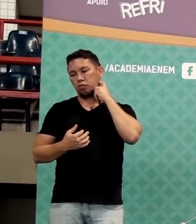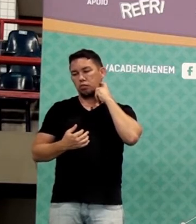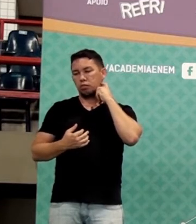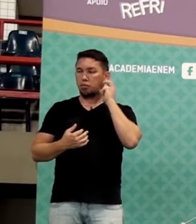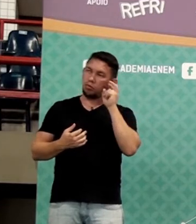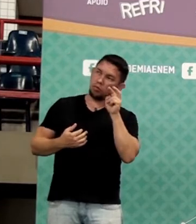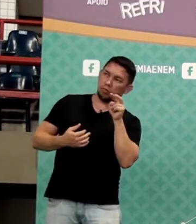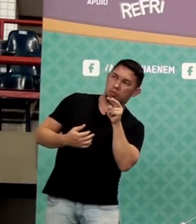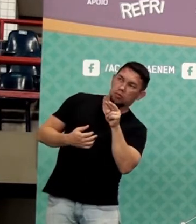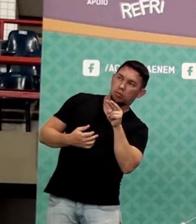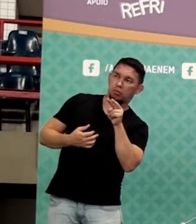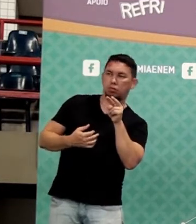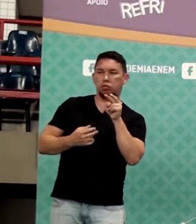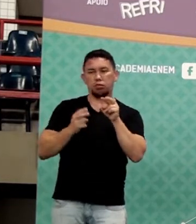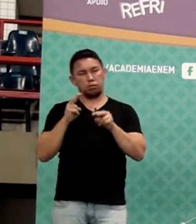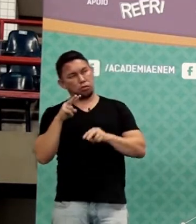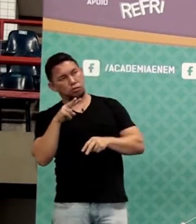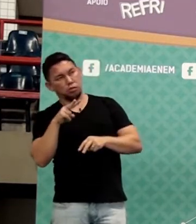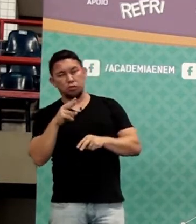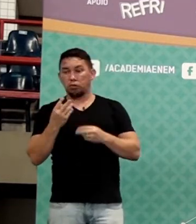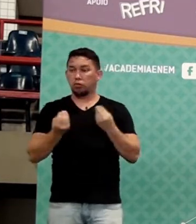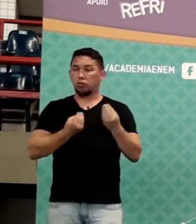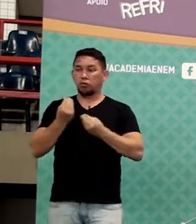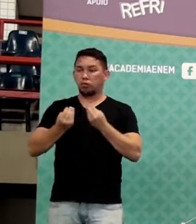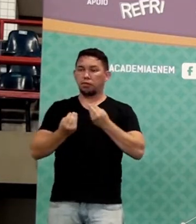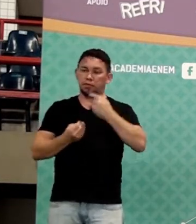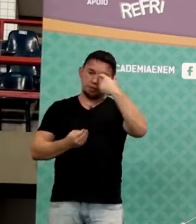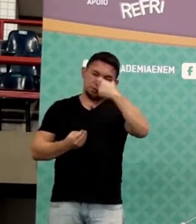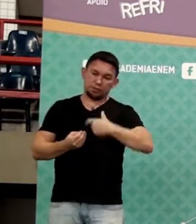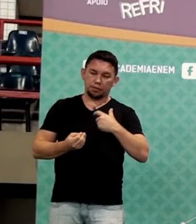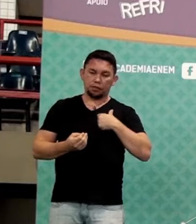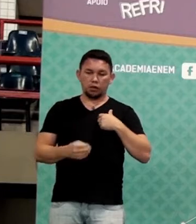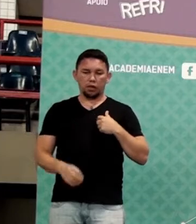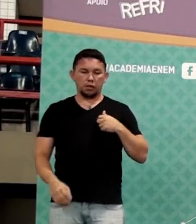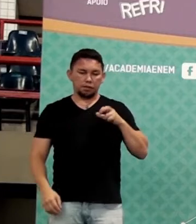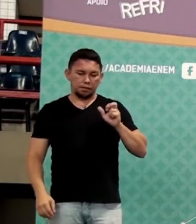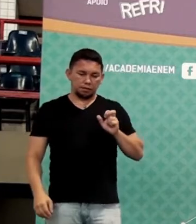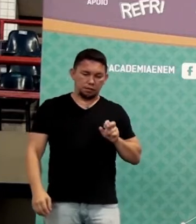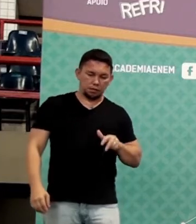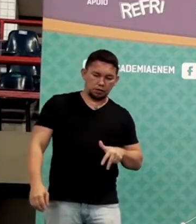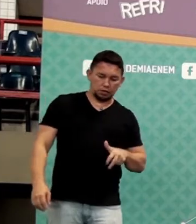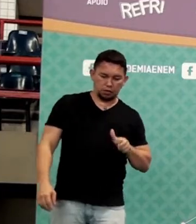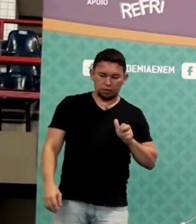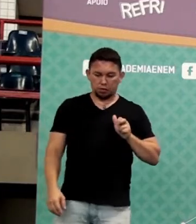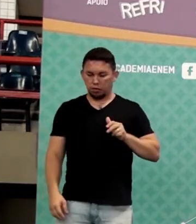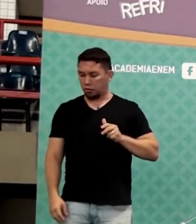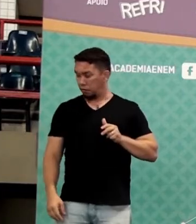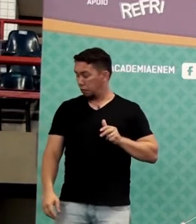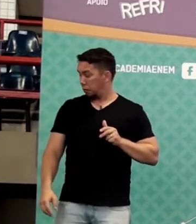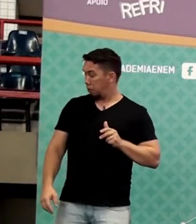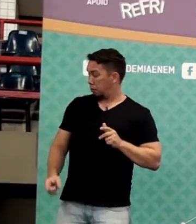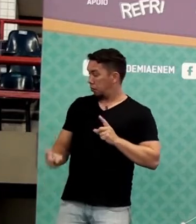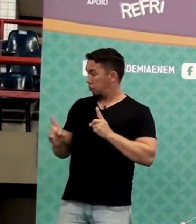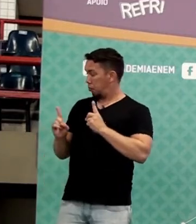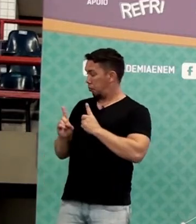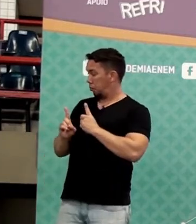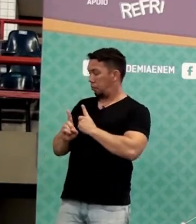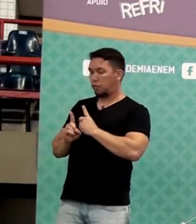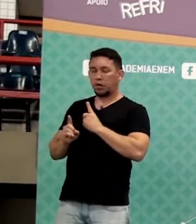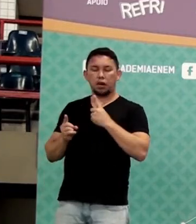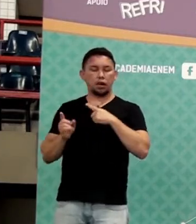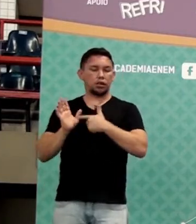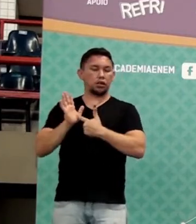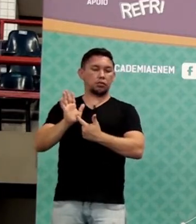para você, ou a maneira como a pessoa caminha quando passa por você, ela já diz